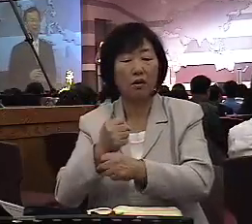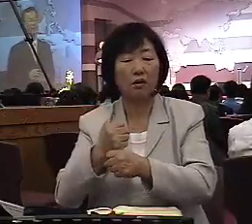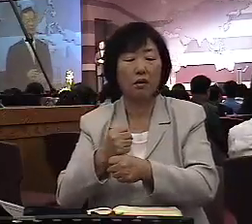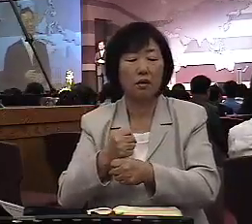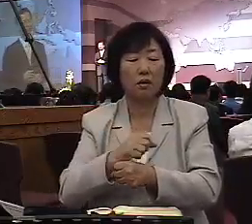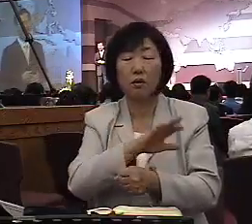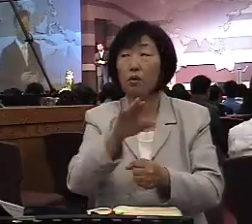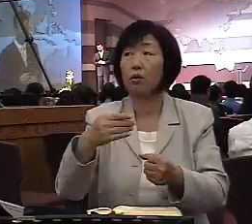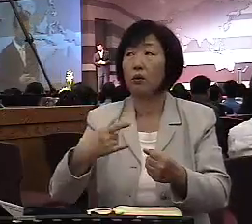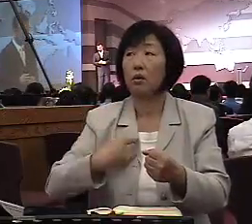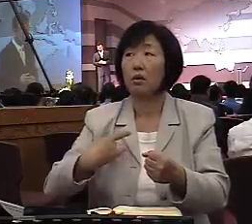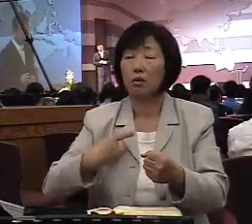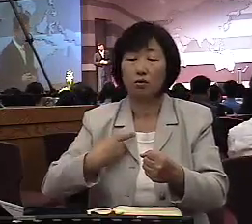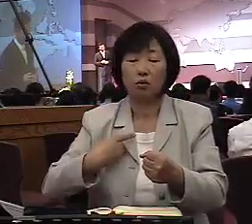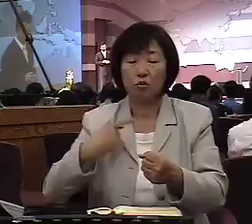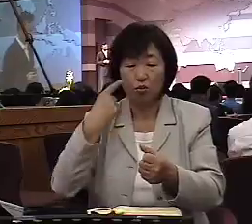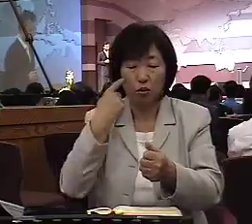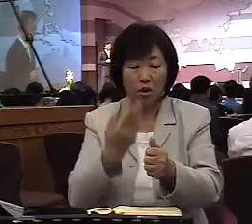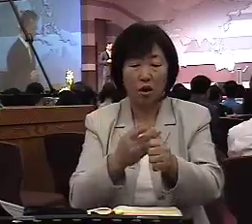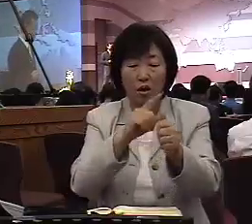우리들에게 물으실 것입니다.